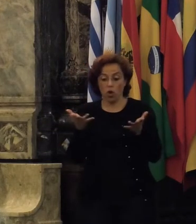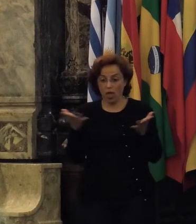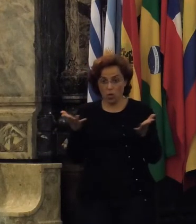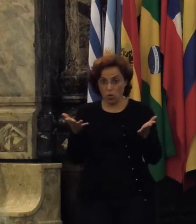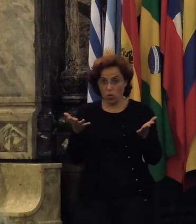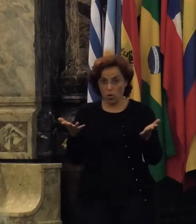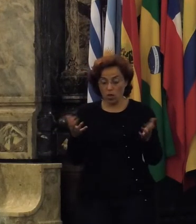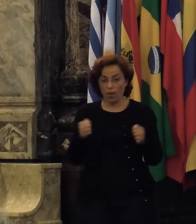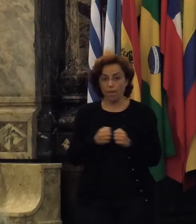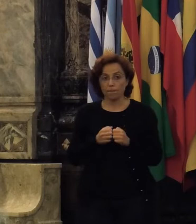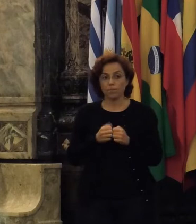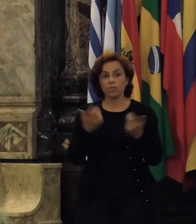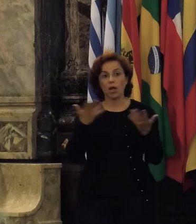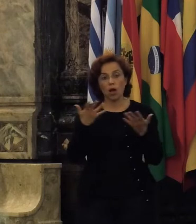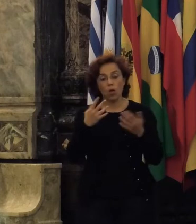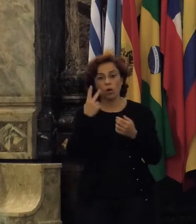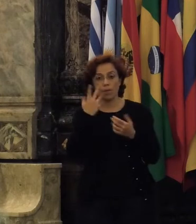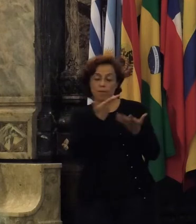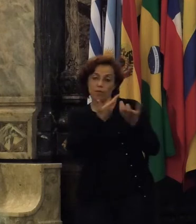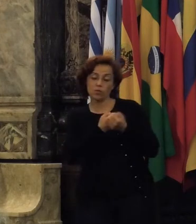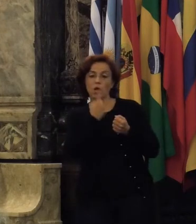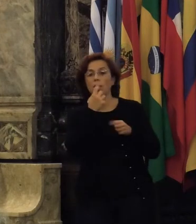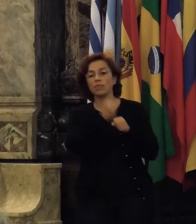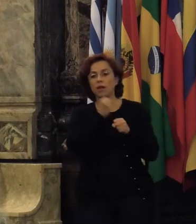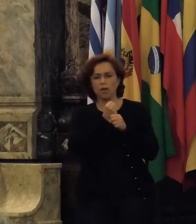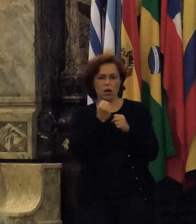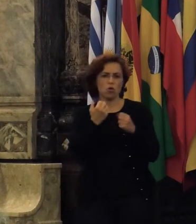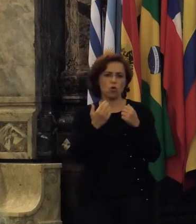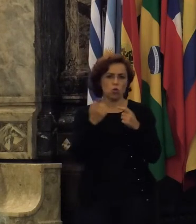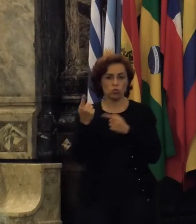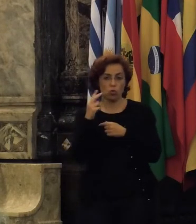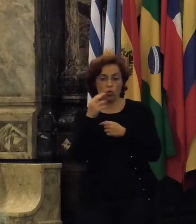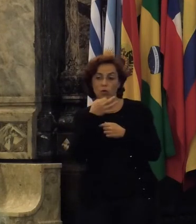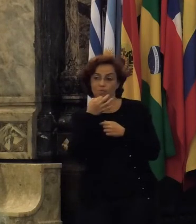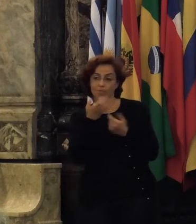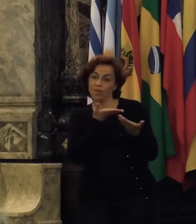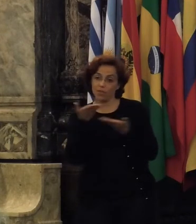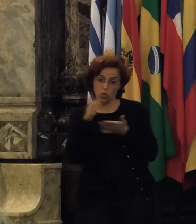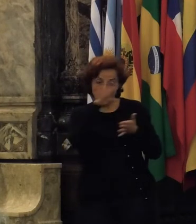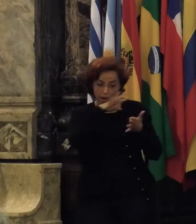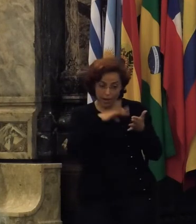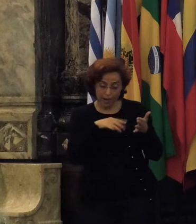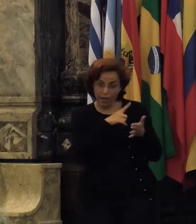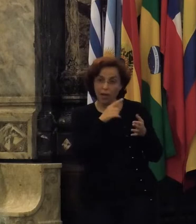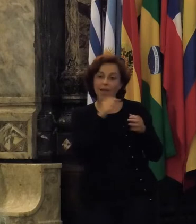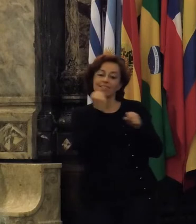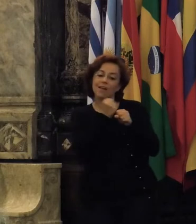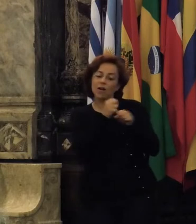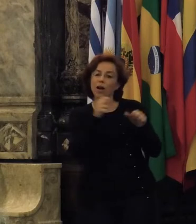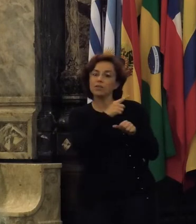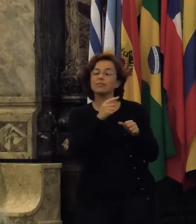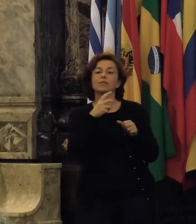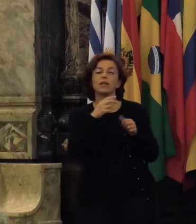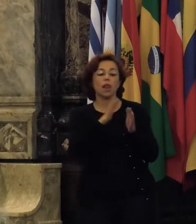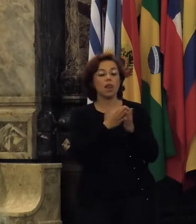Y me voy a servir de un trabajo que me parece muy interesante y los invito a leer, que realiza en el libro La